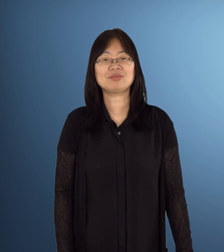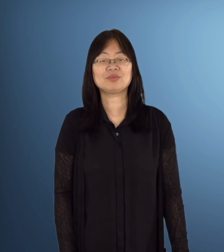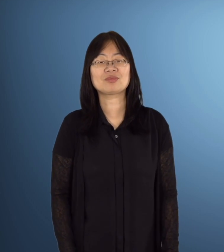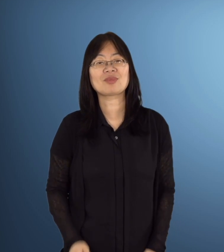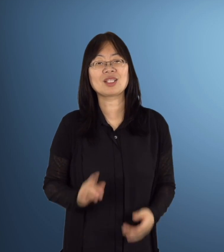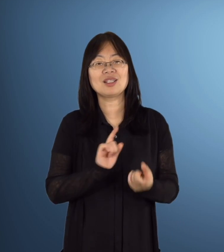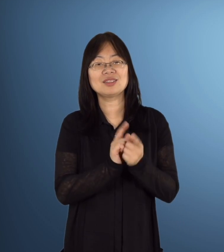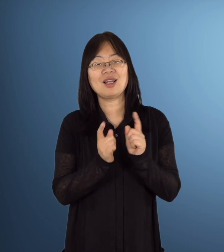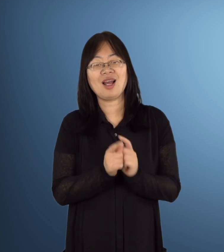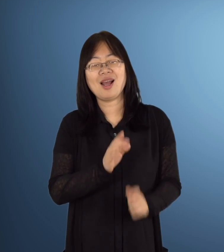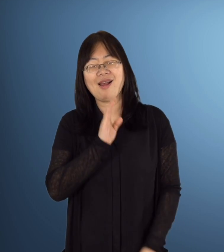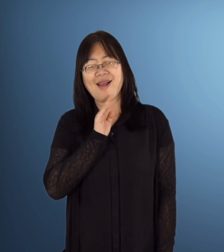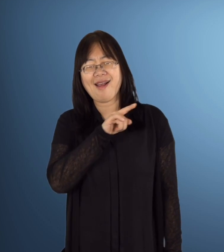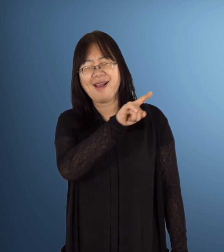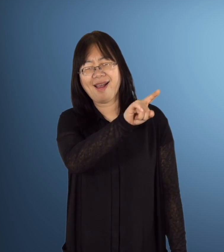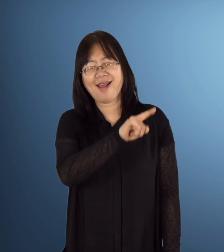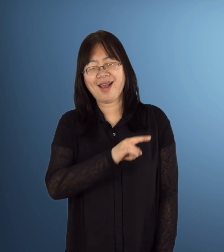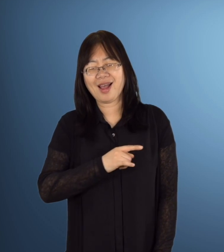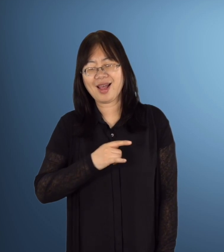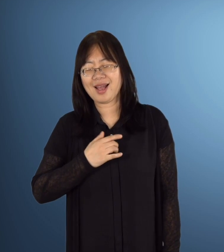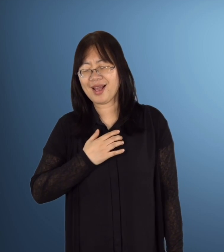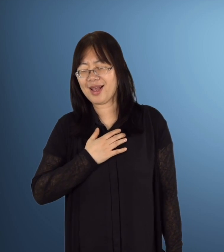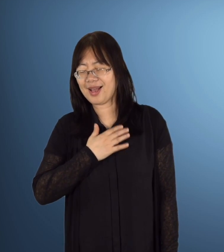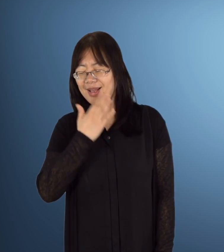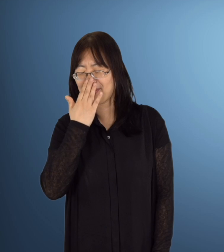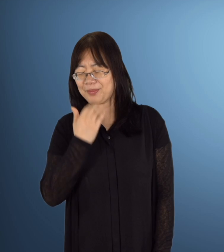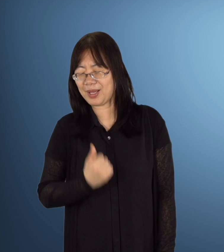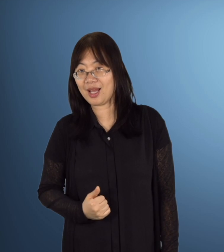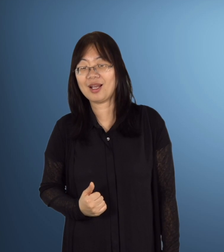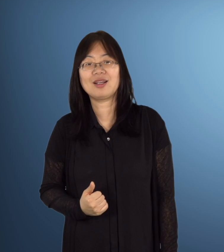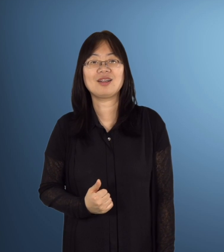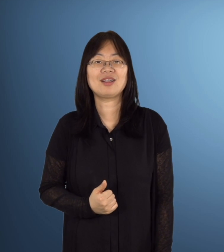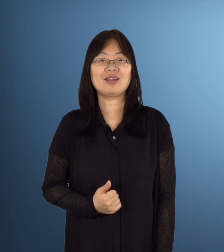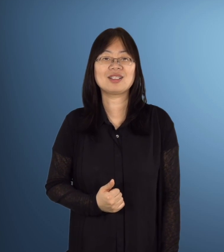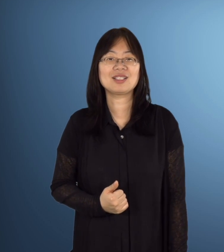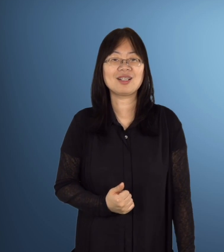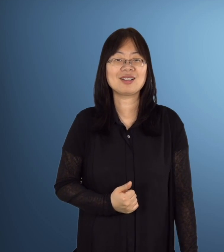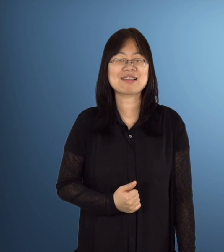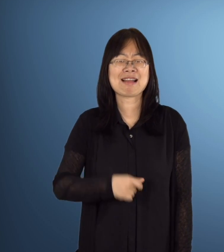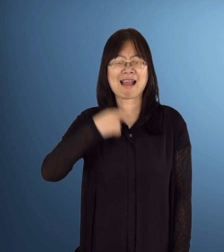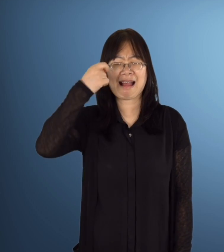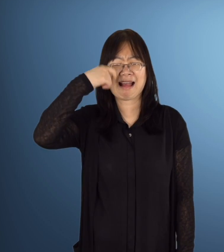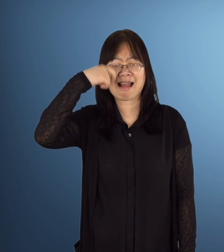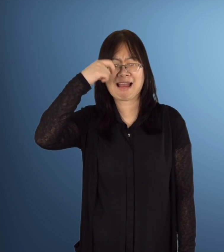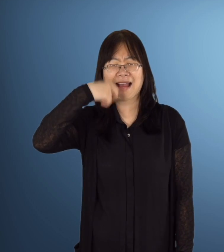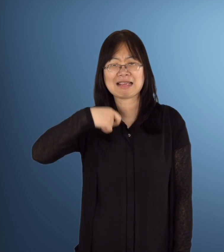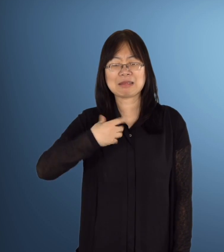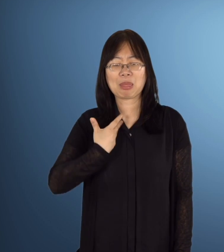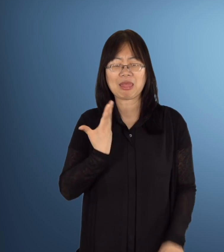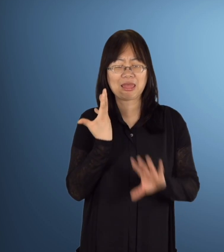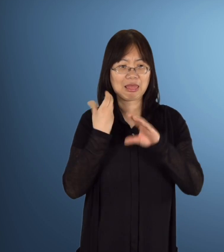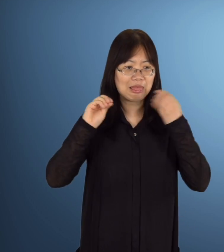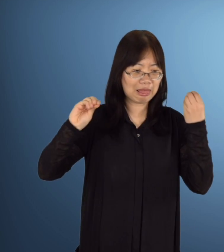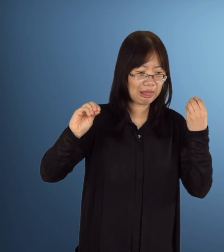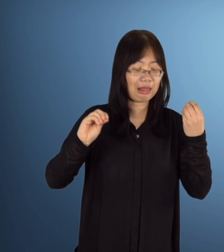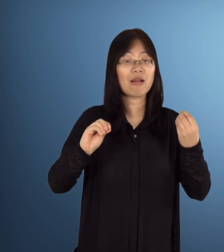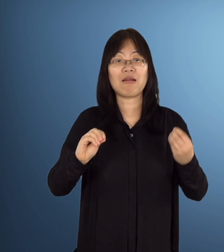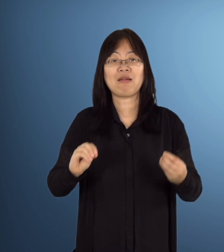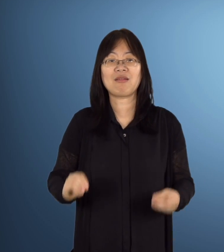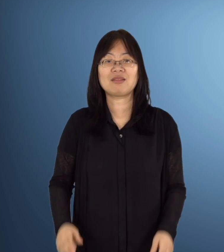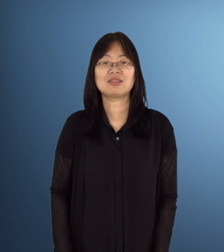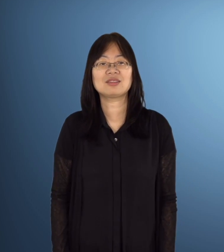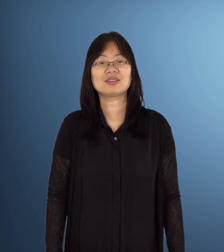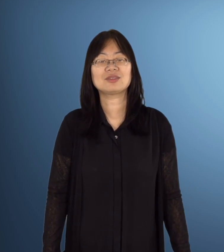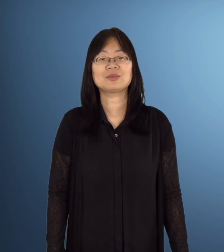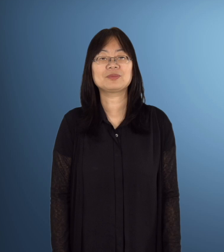서로 진저리를 낼 때도 있고 징징거릴 때도 있고 앵토라질 때도 있고 그런 거죠.